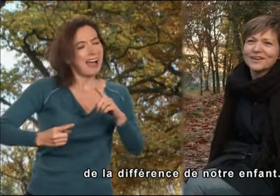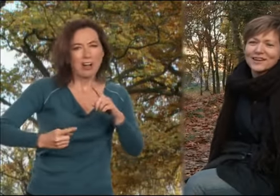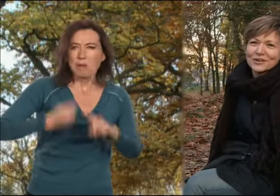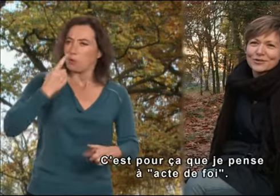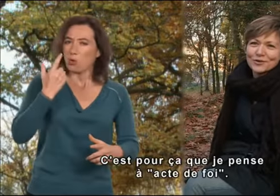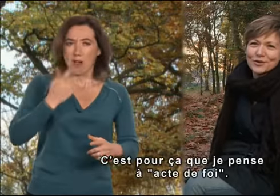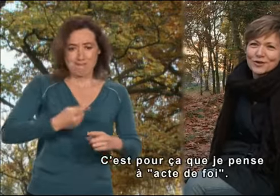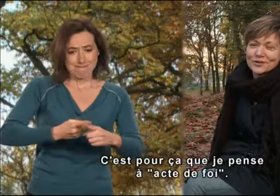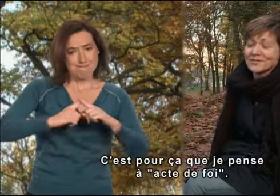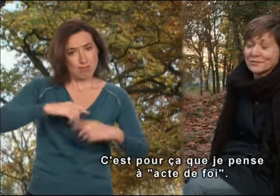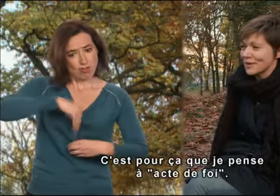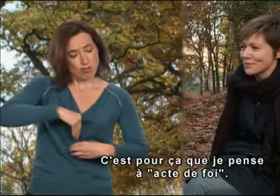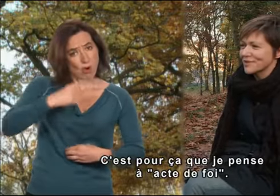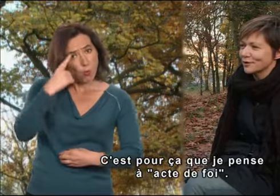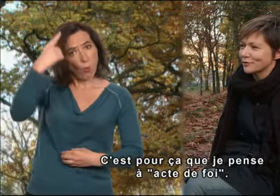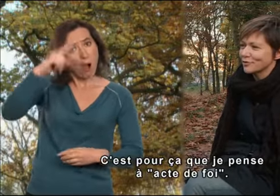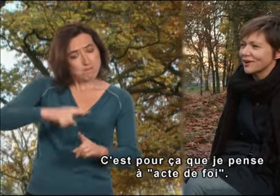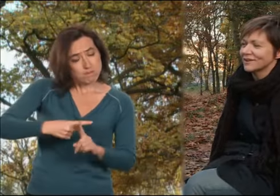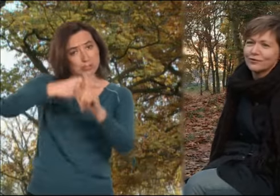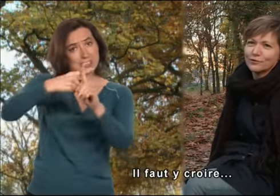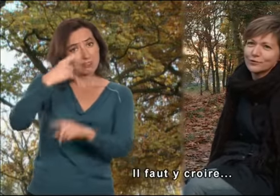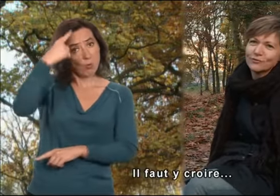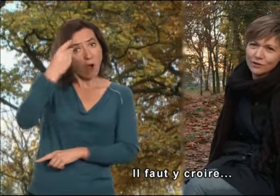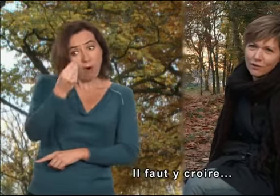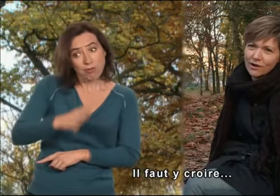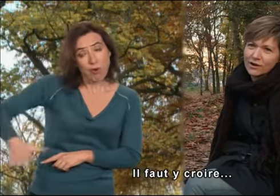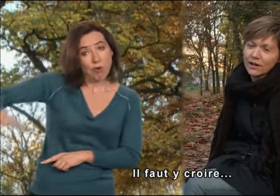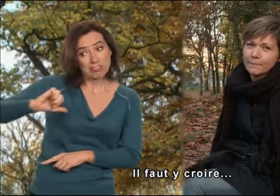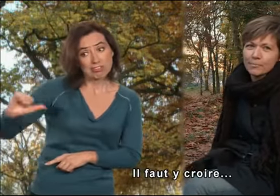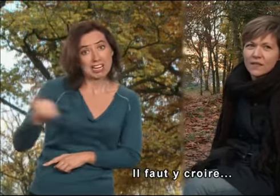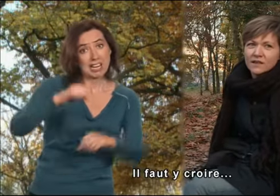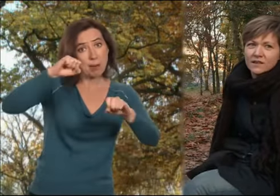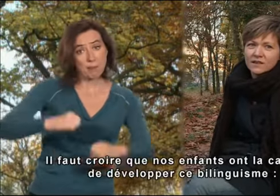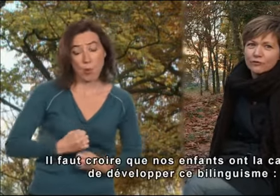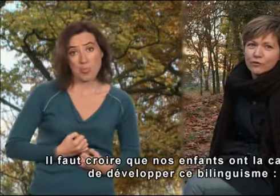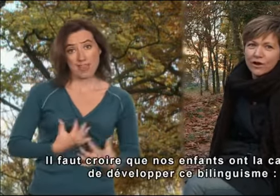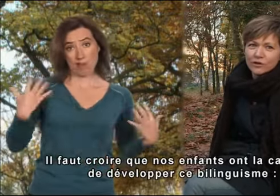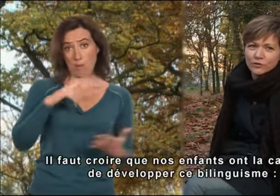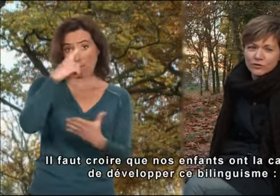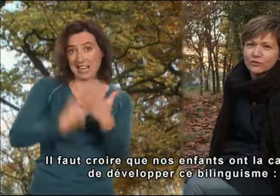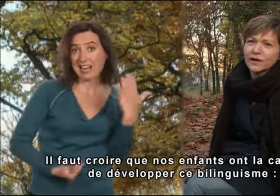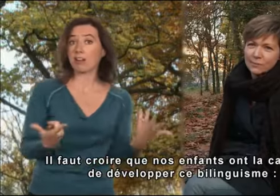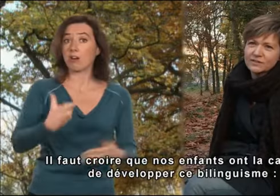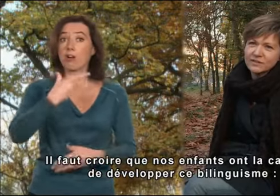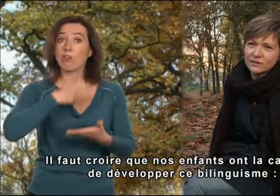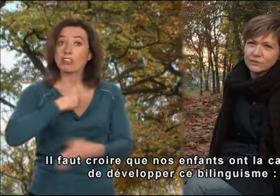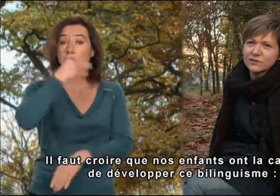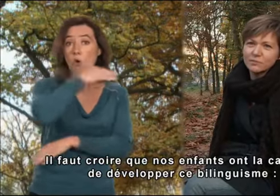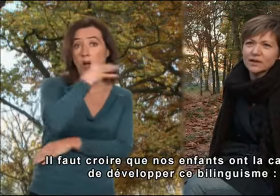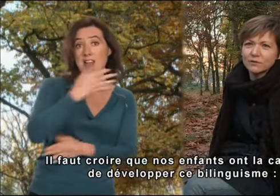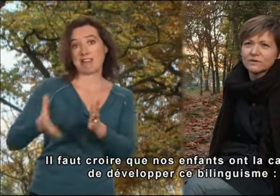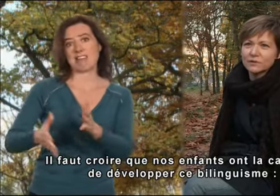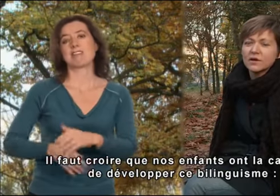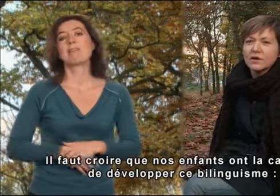enfant. Donc, c'est pour ça que je pensais à Acte de foi. Il faut y croire. Il faut croire que nos enfants ont la capacité de développer